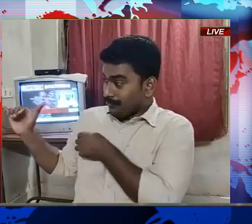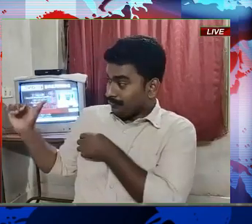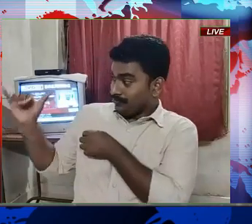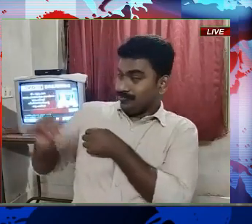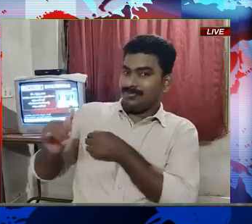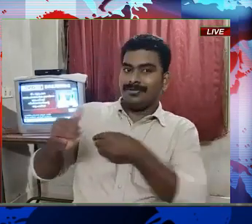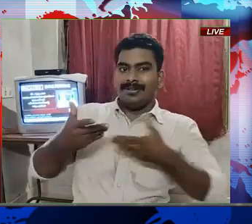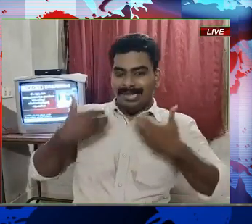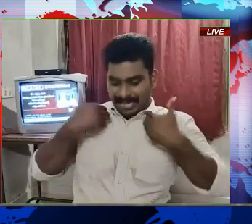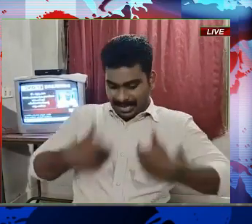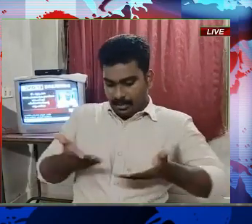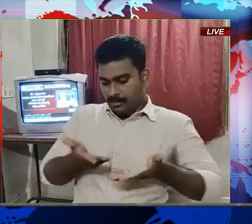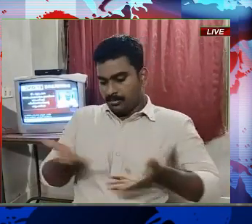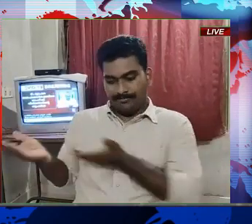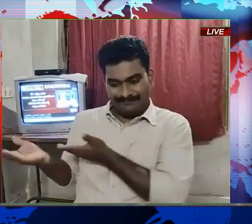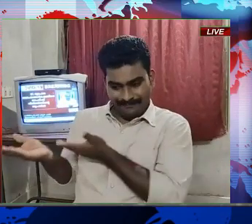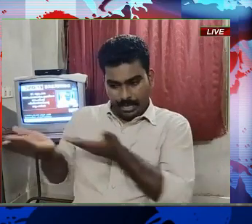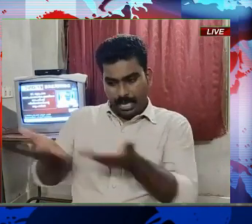അതല്ലാത്തത്